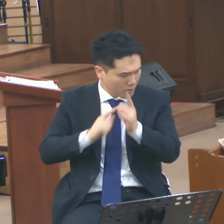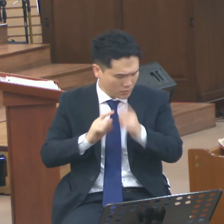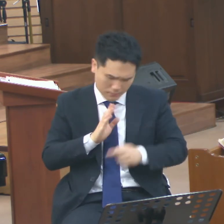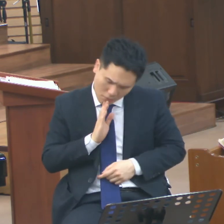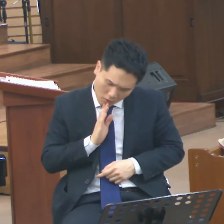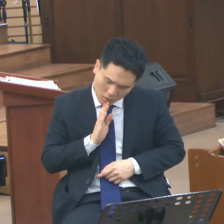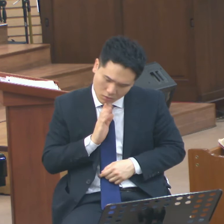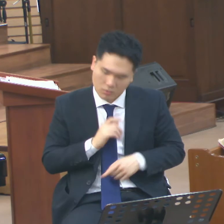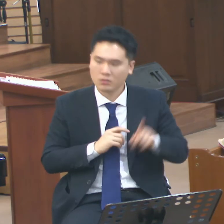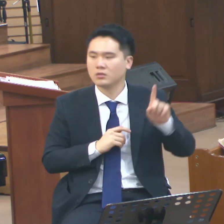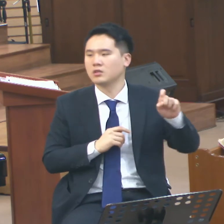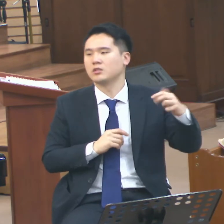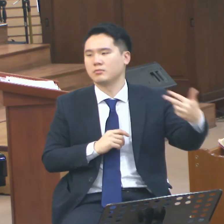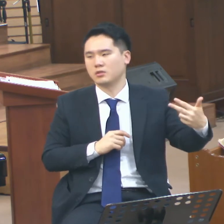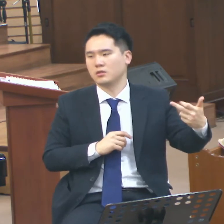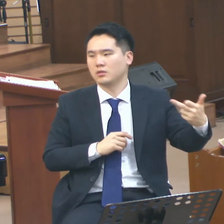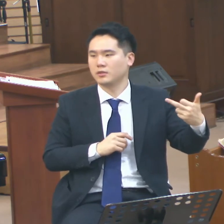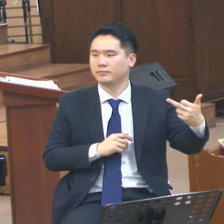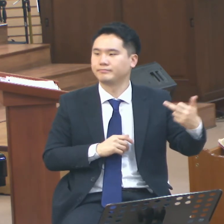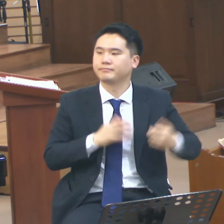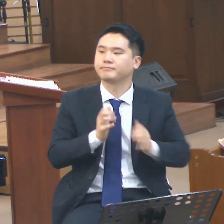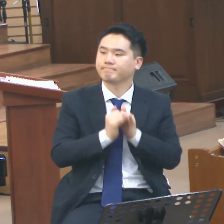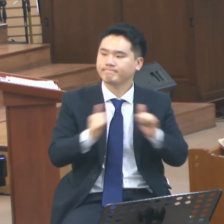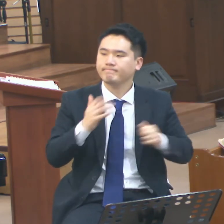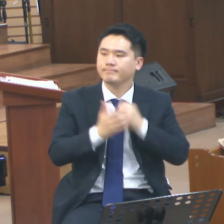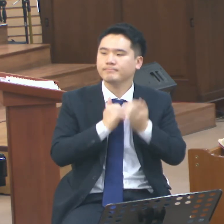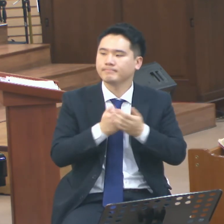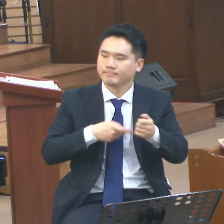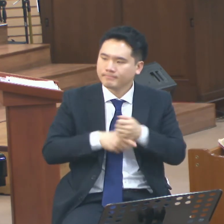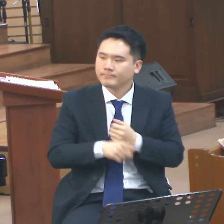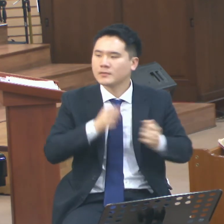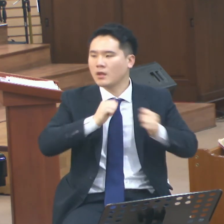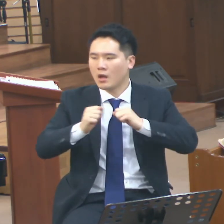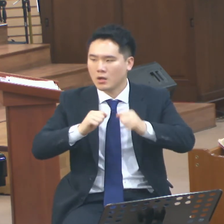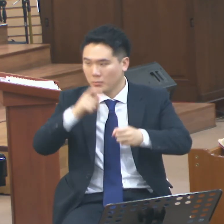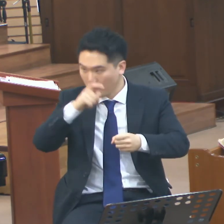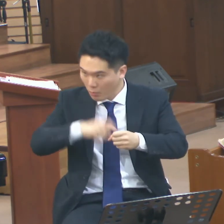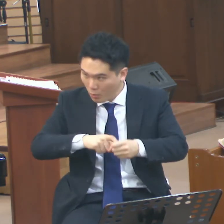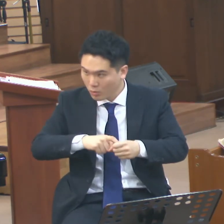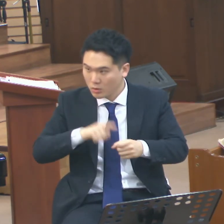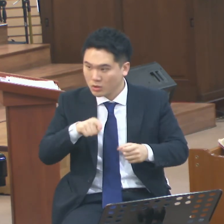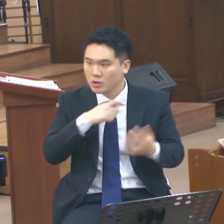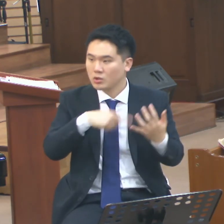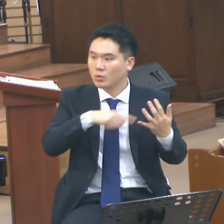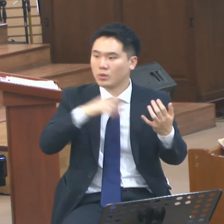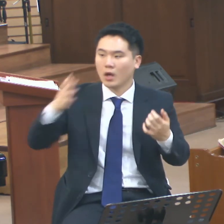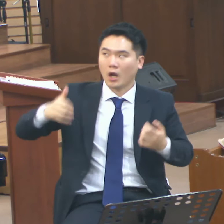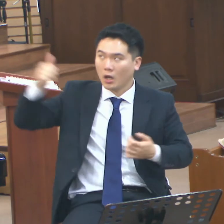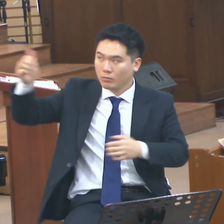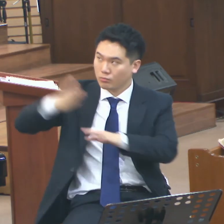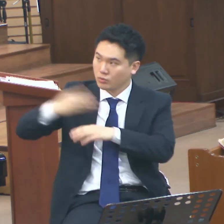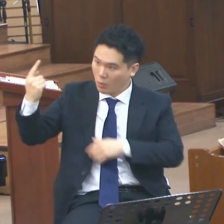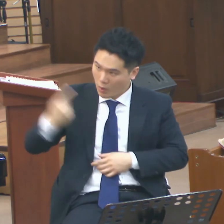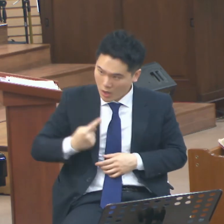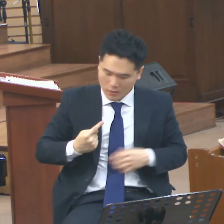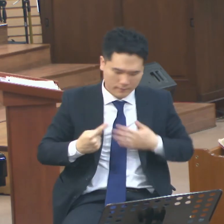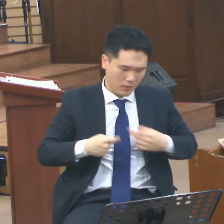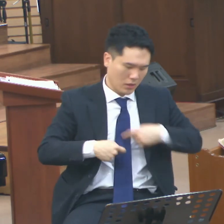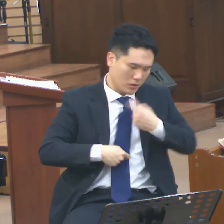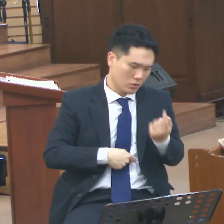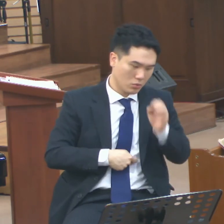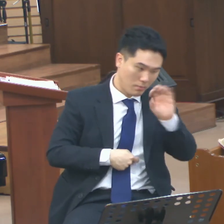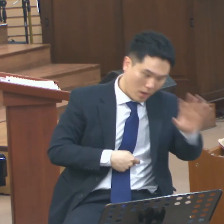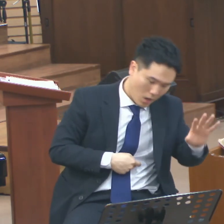줍니다. 사람이 하나님의 뜻을 행하려 하면 이 교훈이 하나님께로부터 왔는지 내가 스스로 말함인지 알리라. 자, 듣는